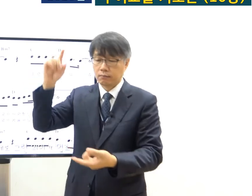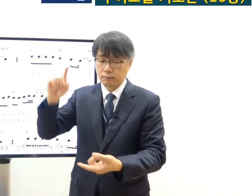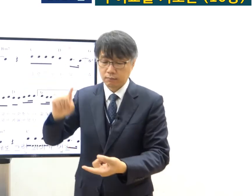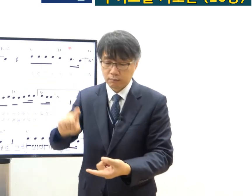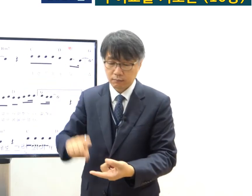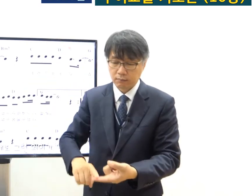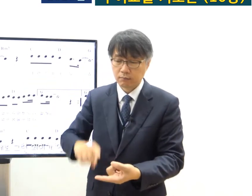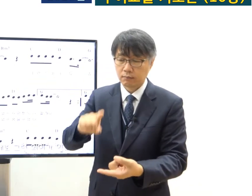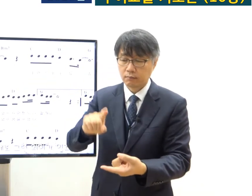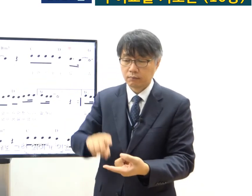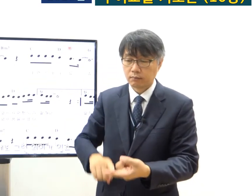지나간 대로